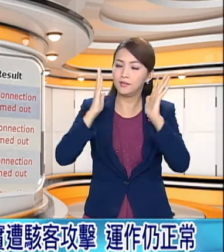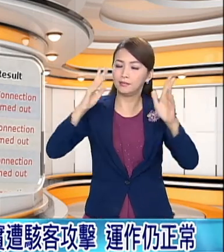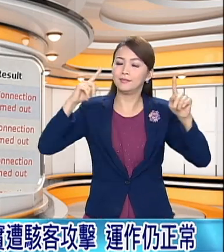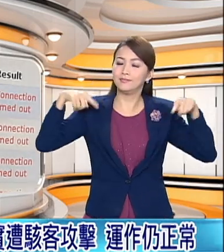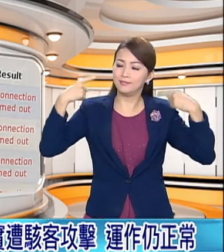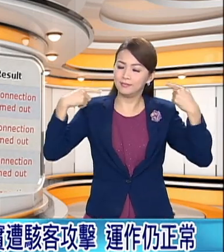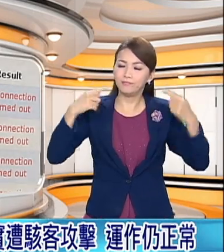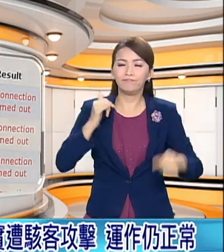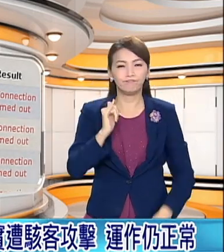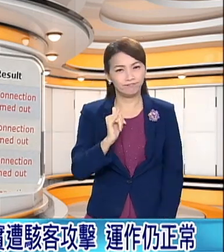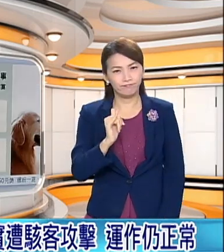运作。